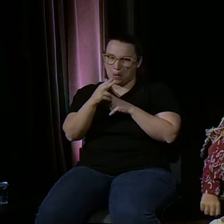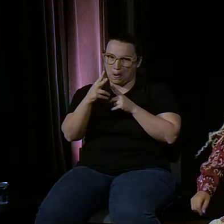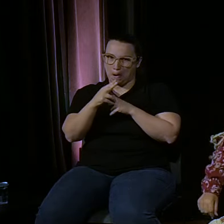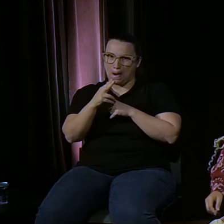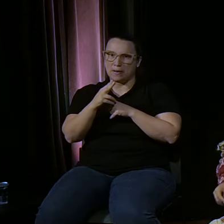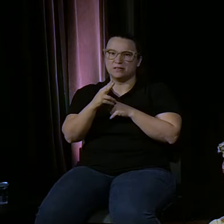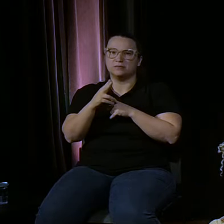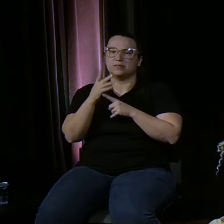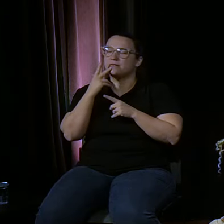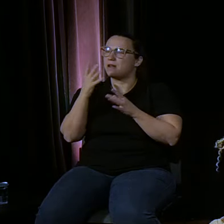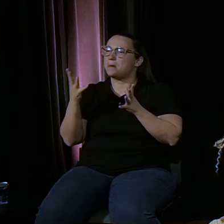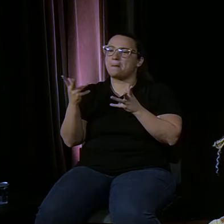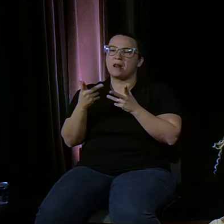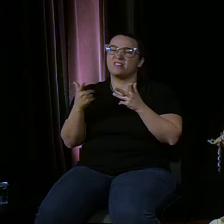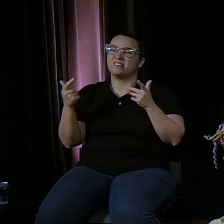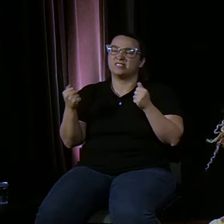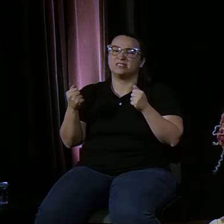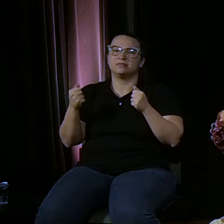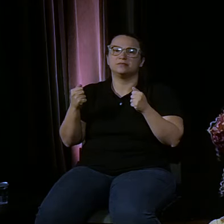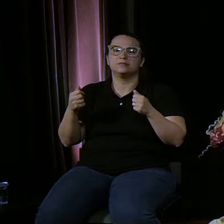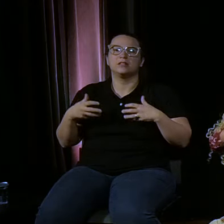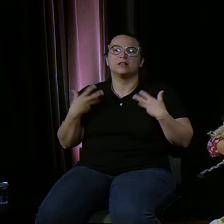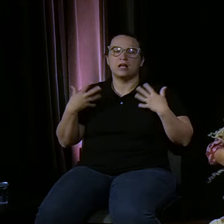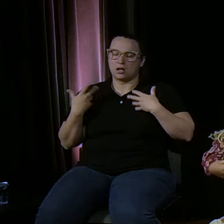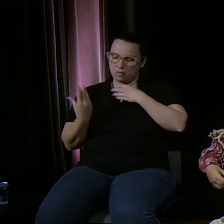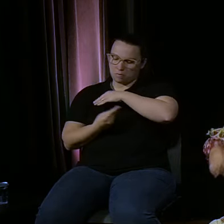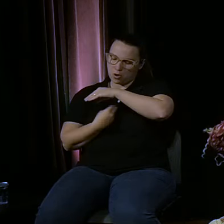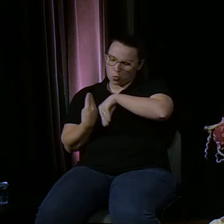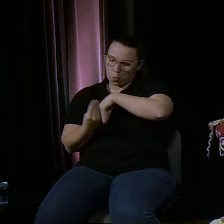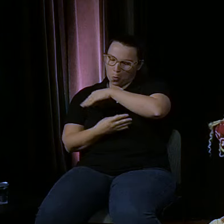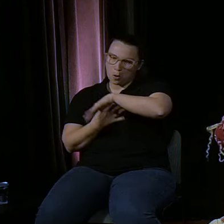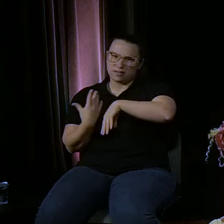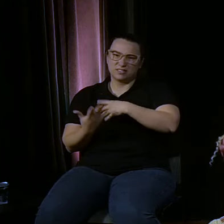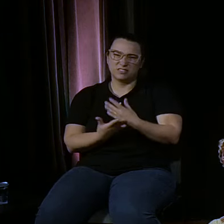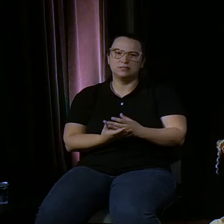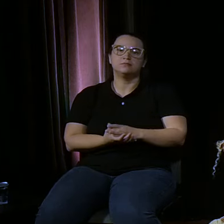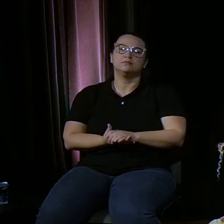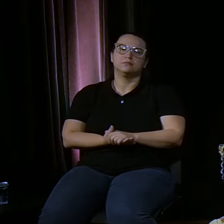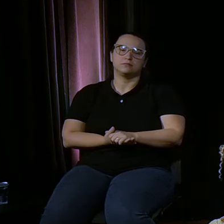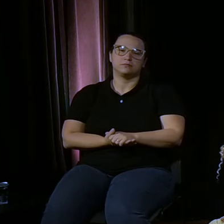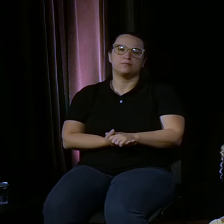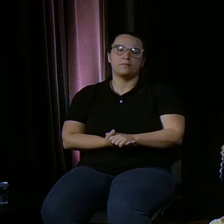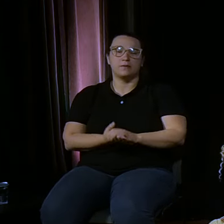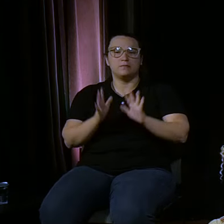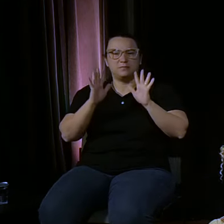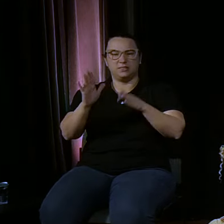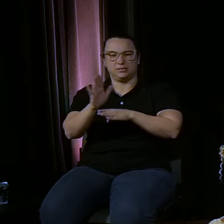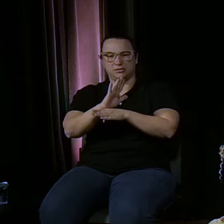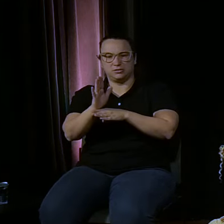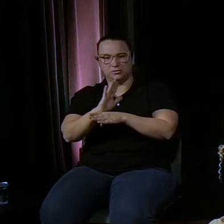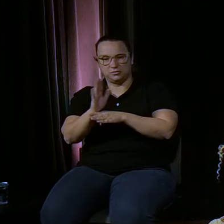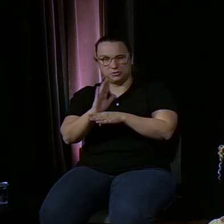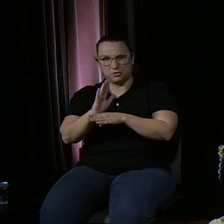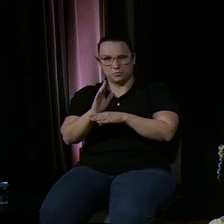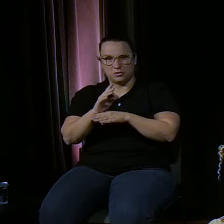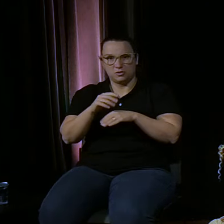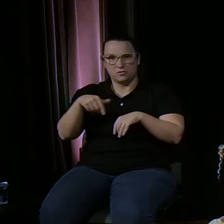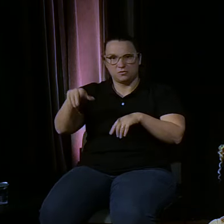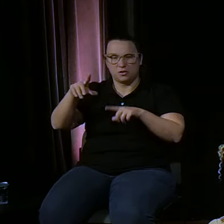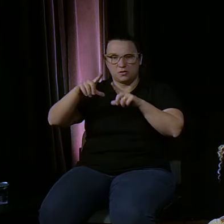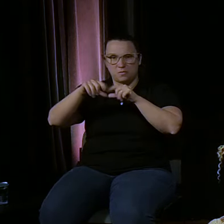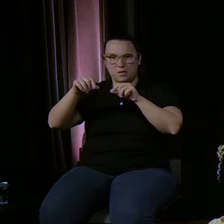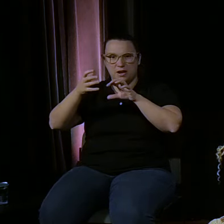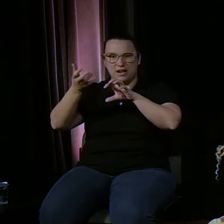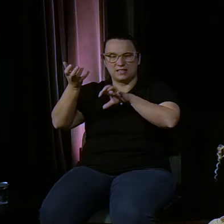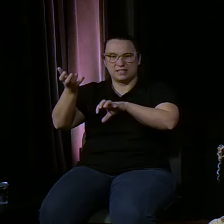Ele fala que é magnífica, maravilhosa, alegre desordem, uma bagunça transcendente. Mas que quando o filme vai para Brasília, descobriram